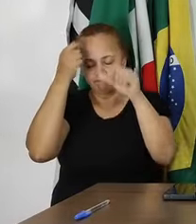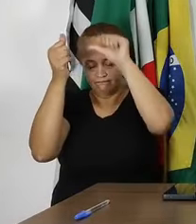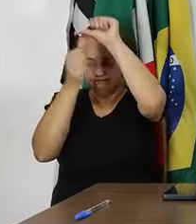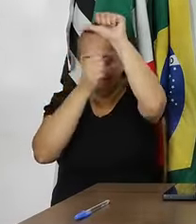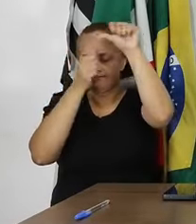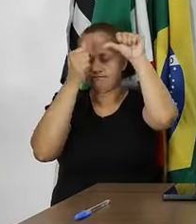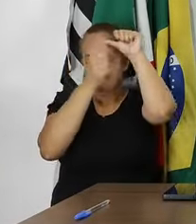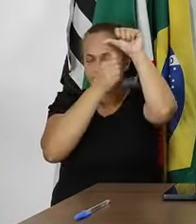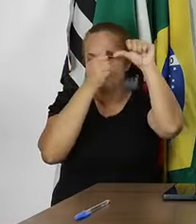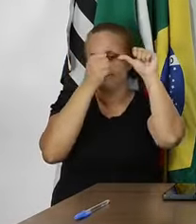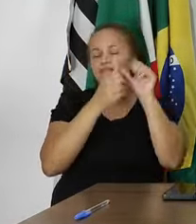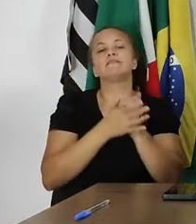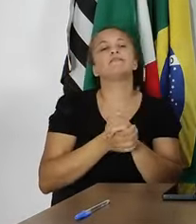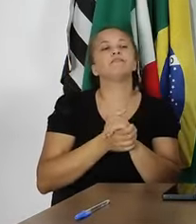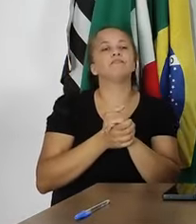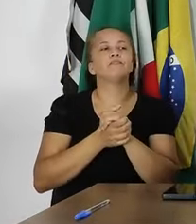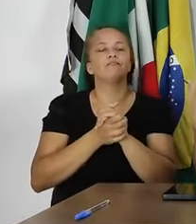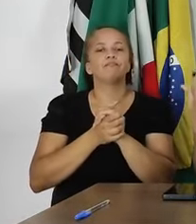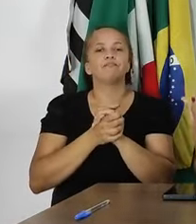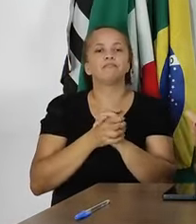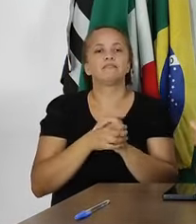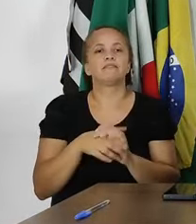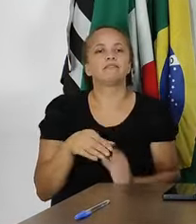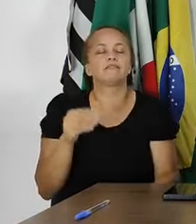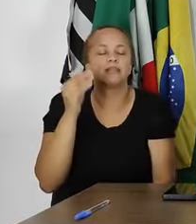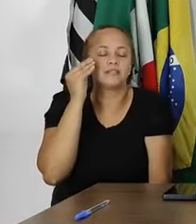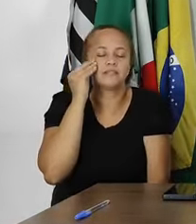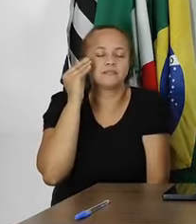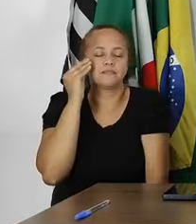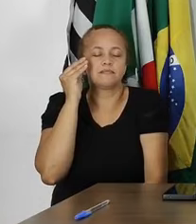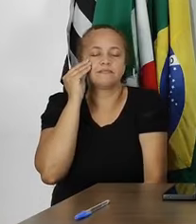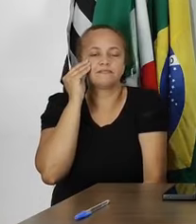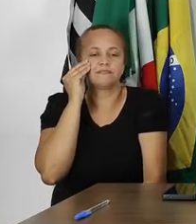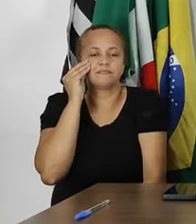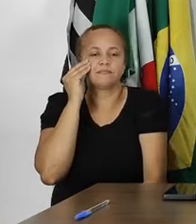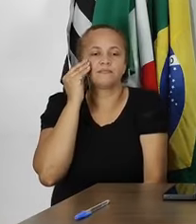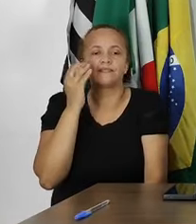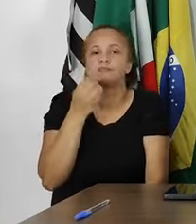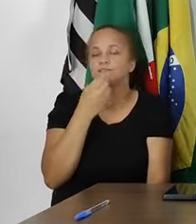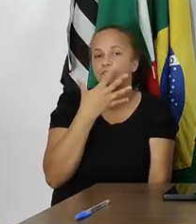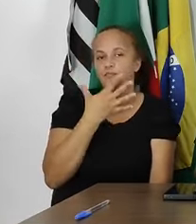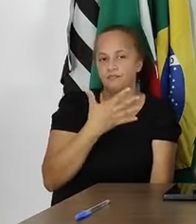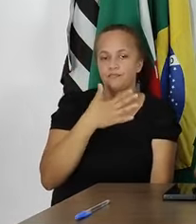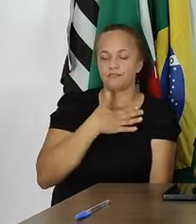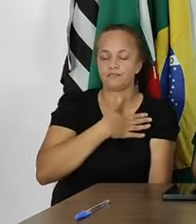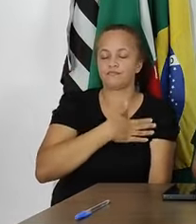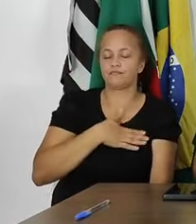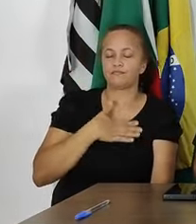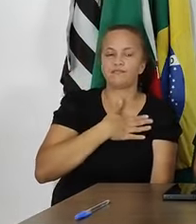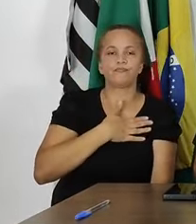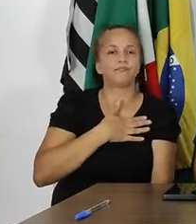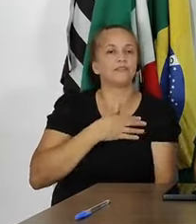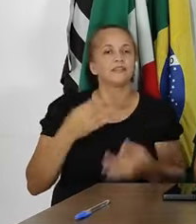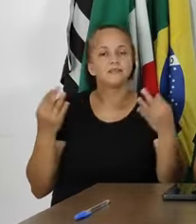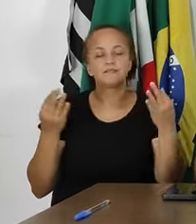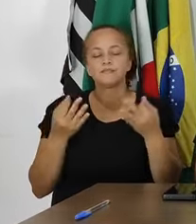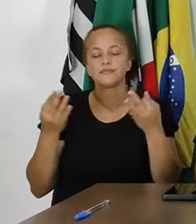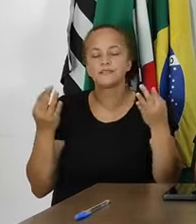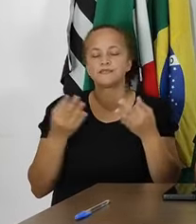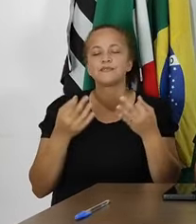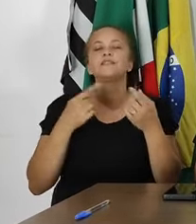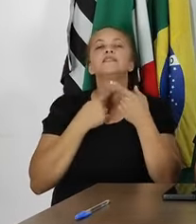vossa mente, para que experimenteis qual seja a boa, a agradável e perfeita vontade